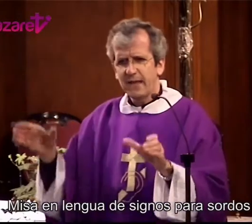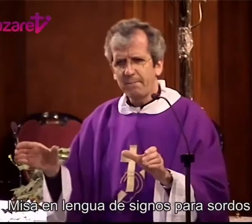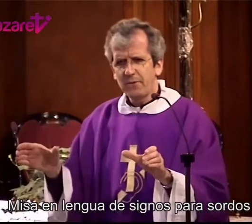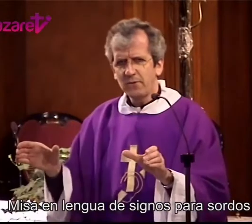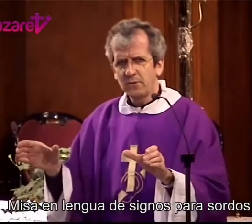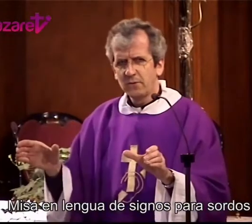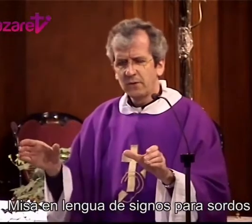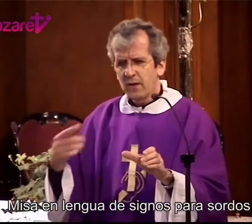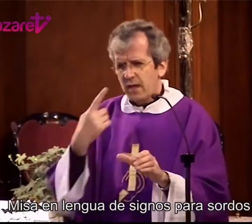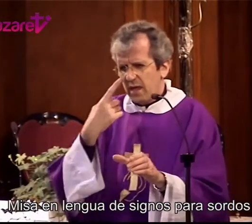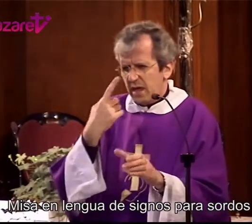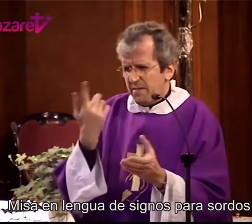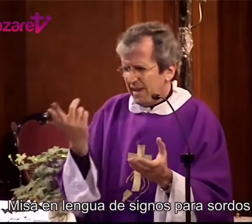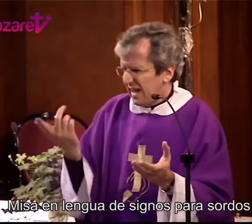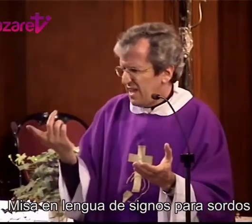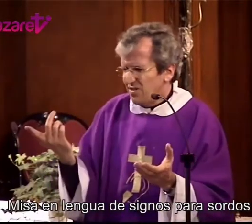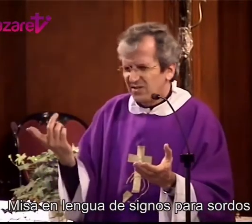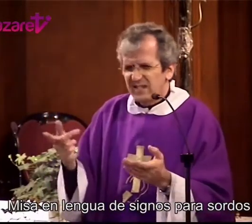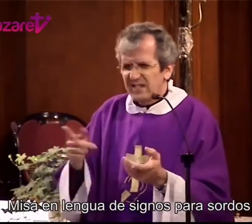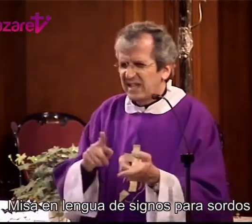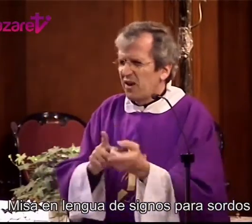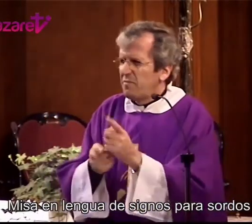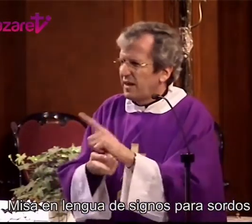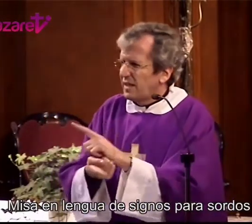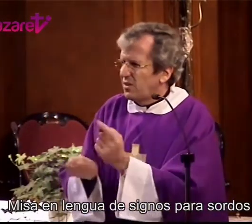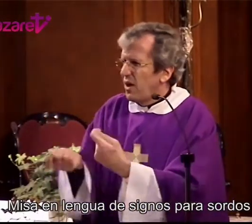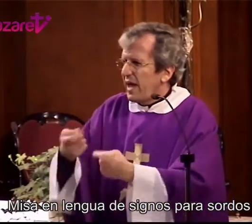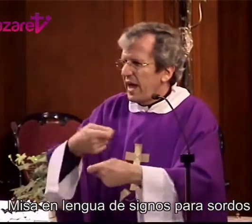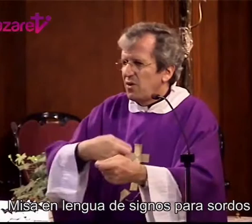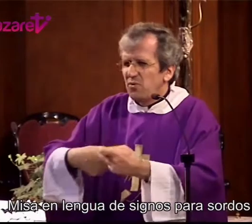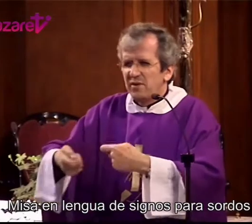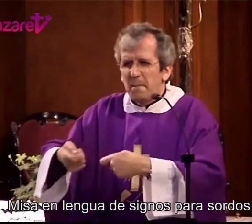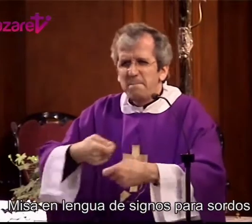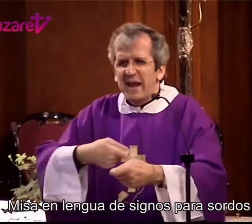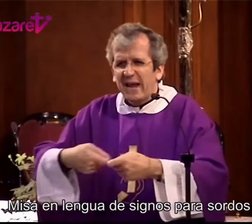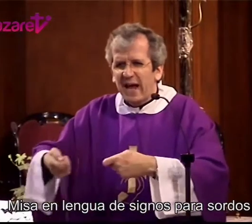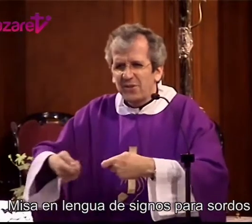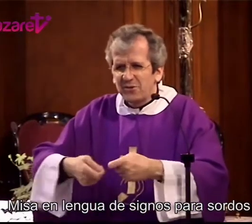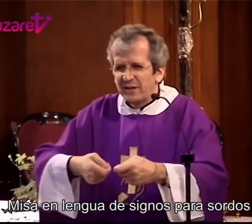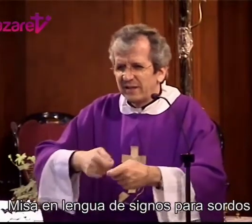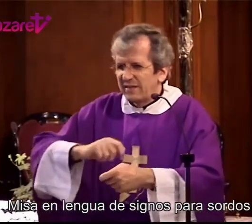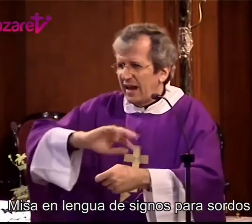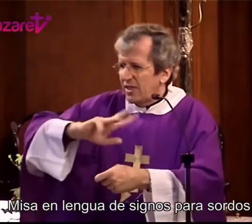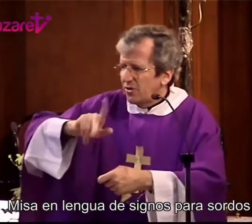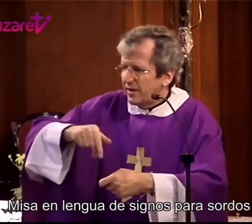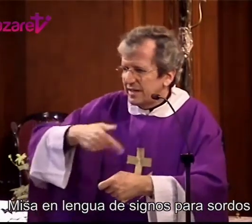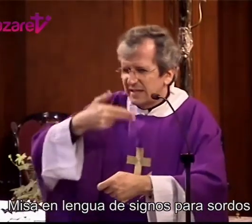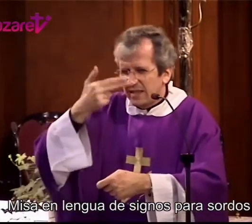templo y ve que aquello se ha convertido en un mercado de ladrones, de